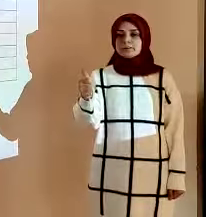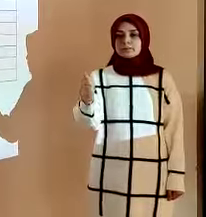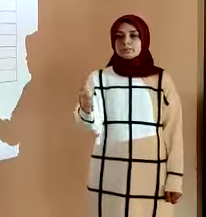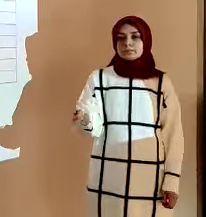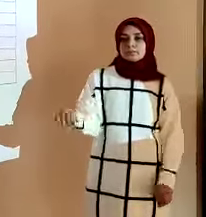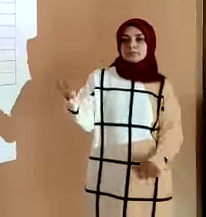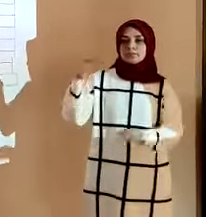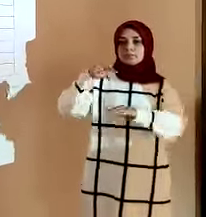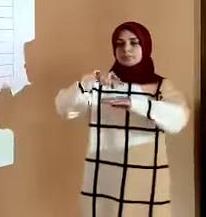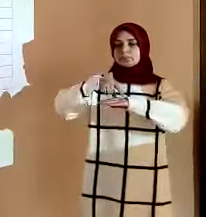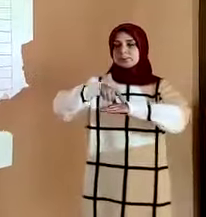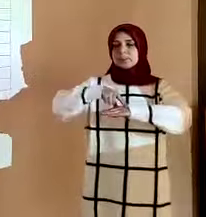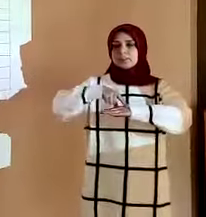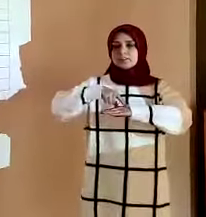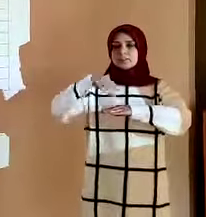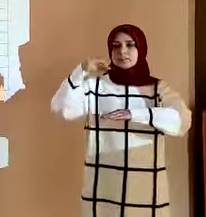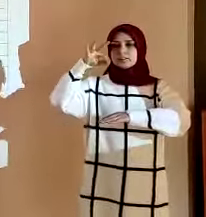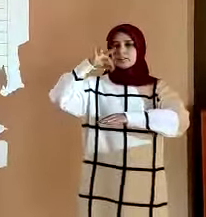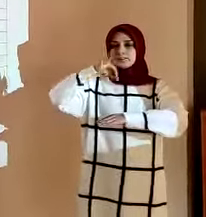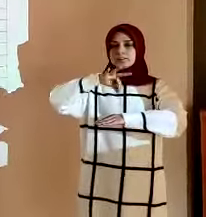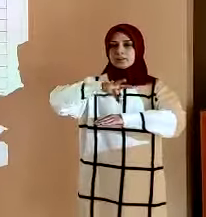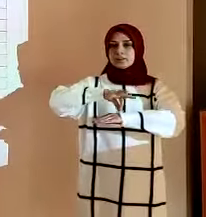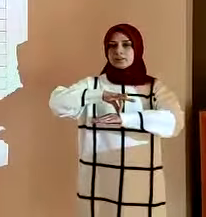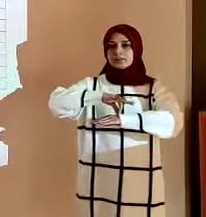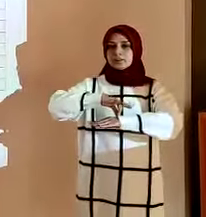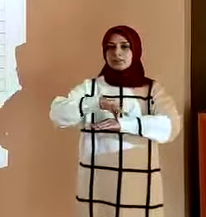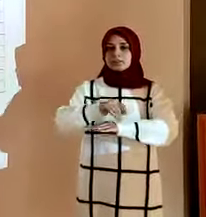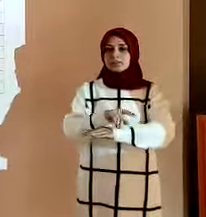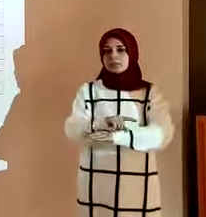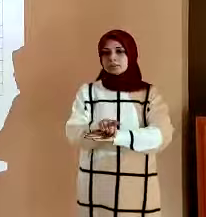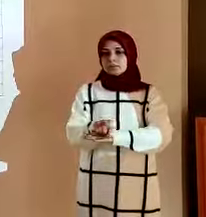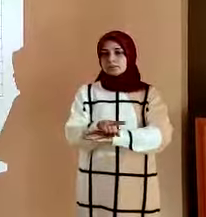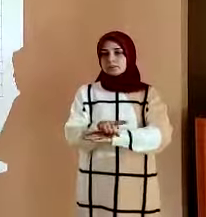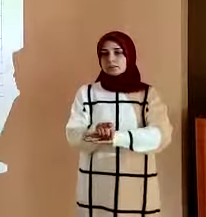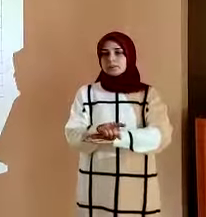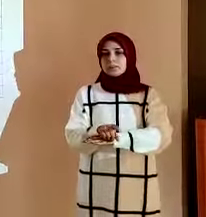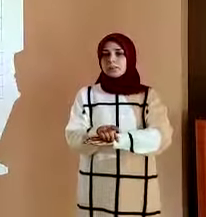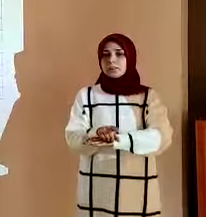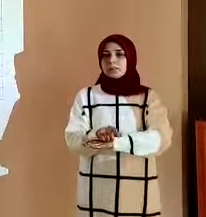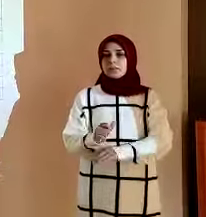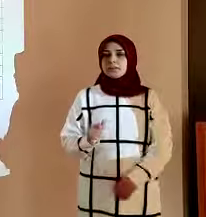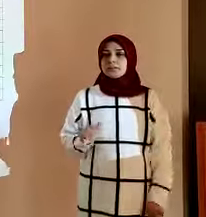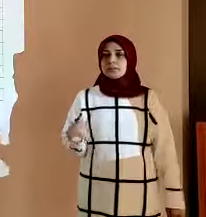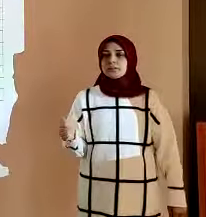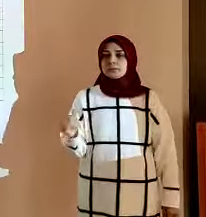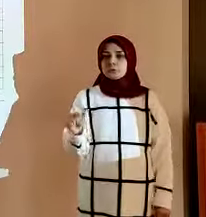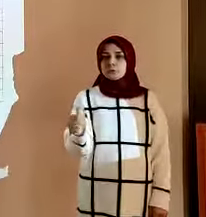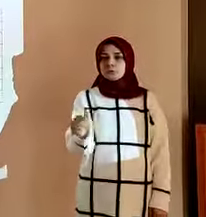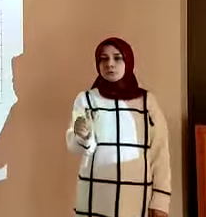Zaman, saat, dakika, saniye,